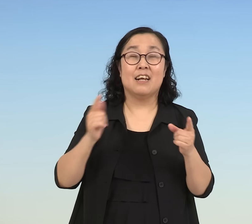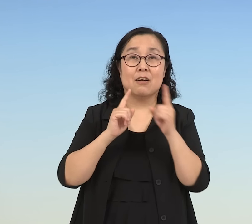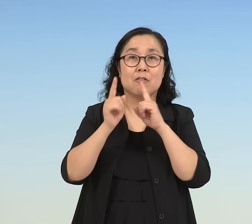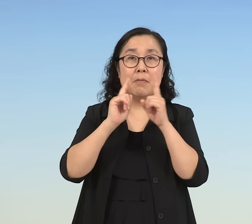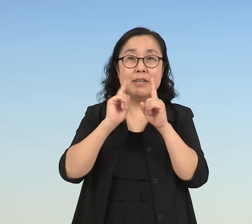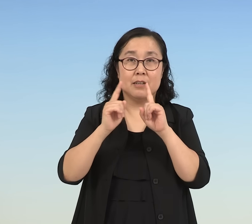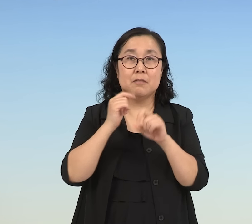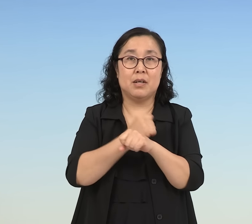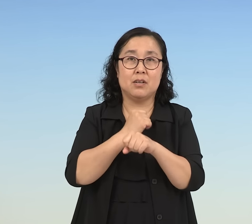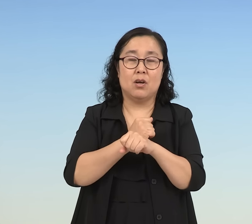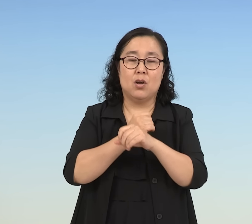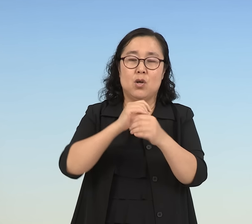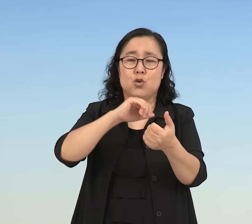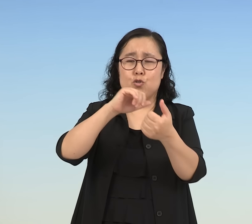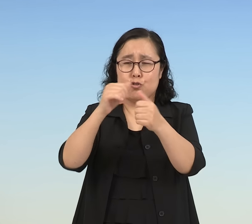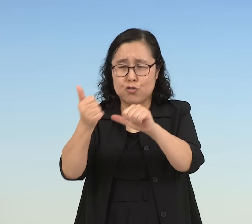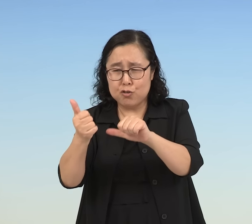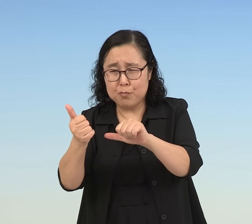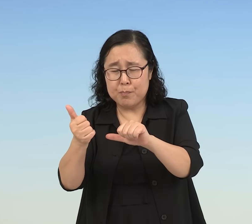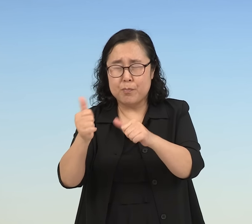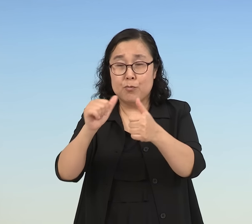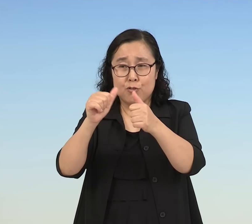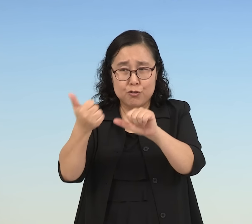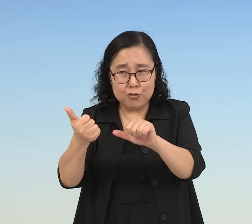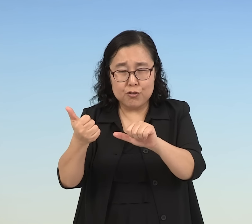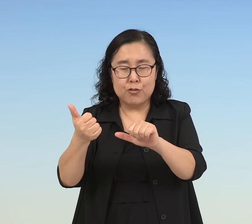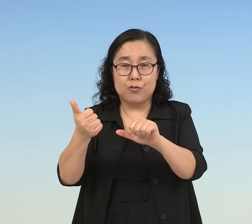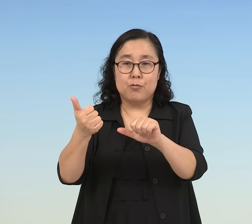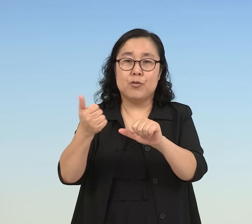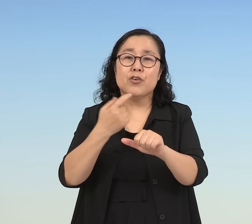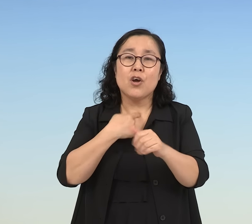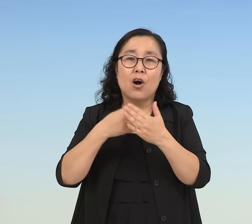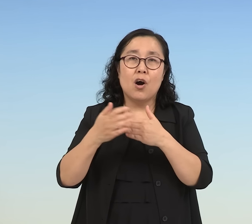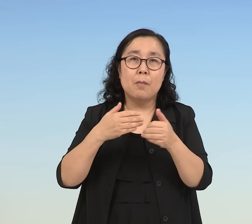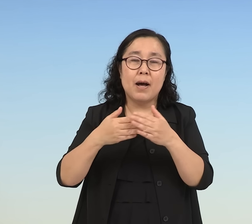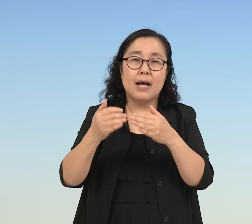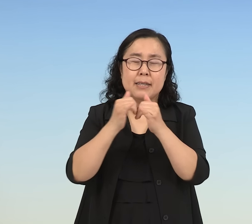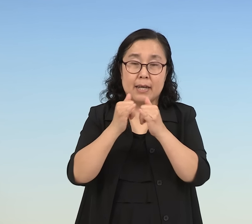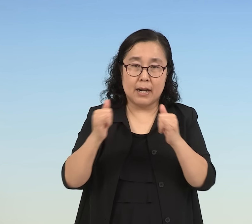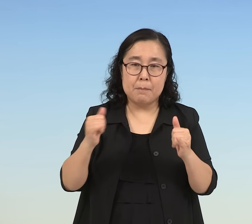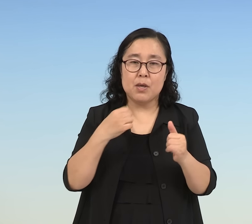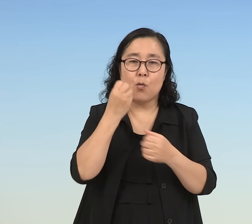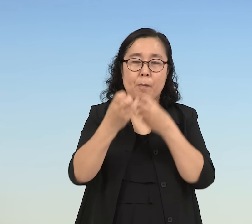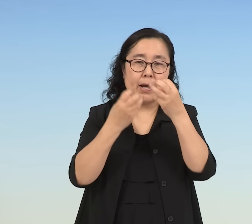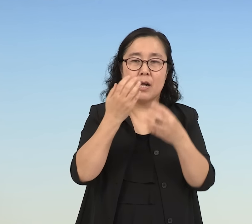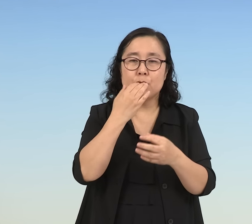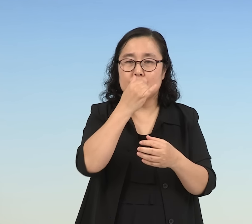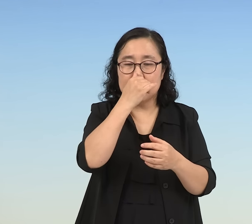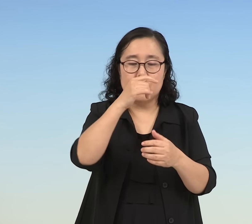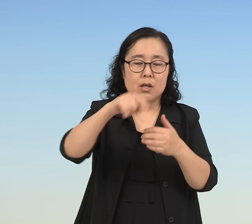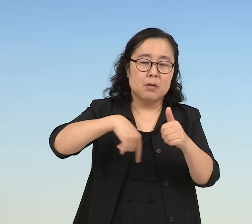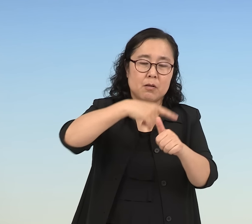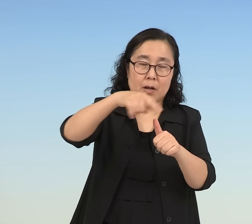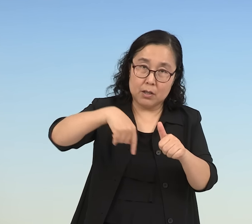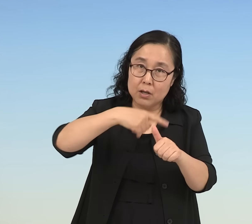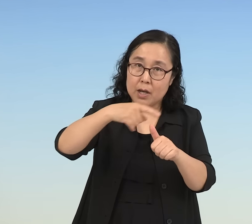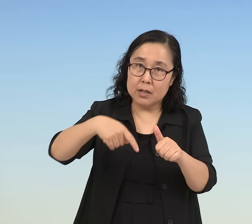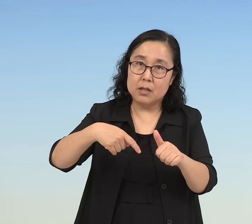여러분 죽음의 기로가 왔다 갔다 하는 걸 경험하신 어른이 이렇게 고백할 수 있는 배경에는